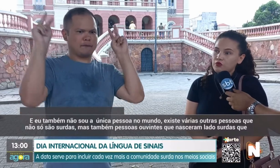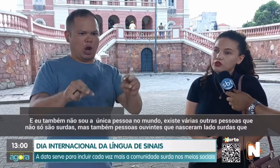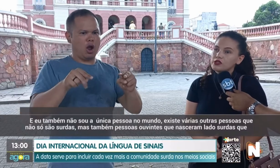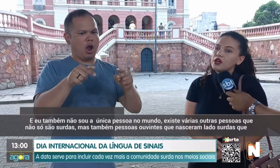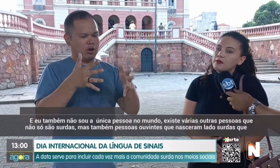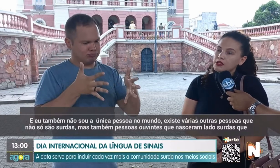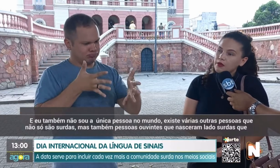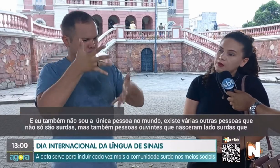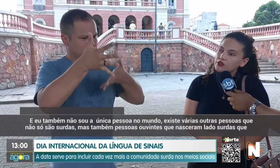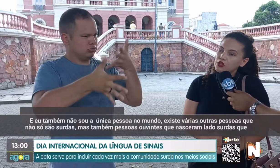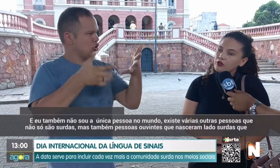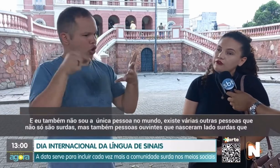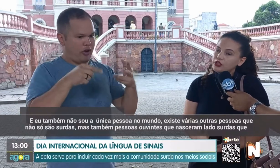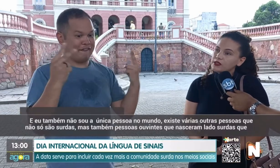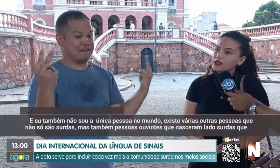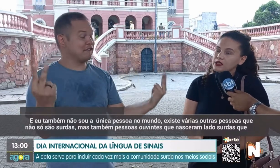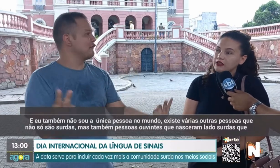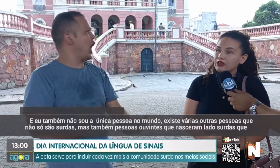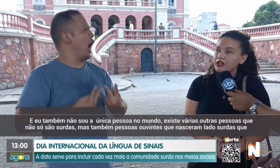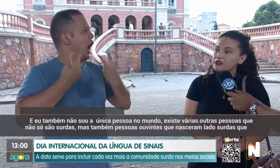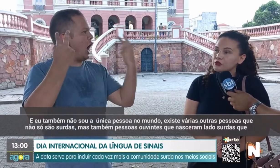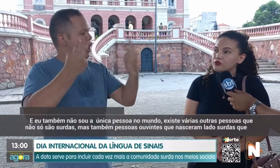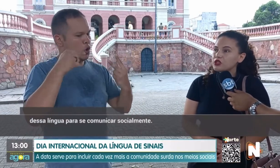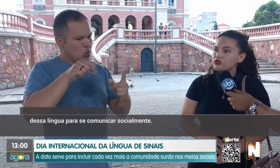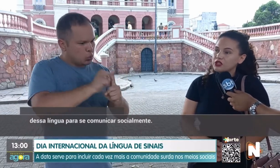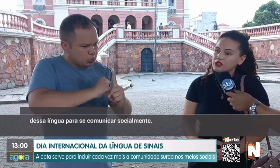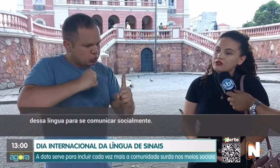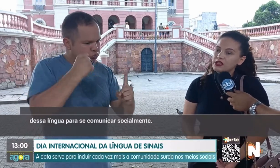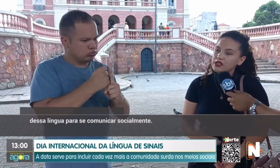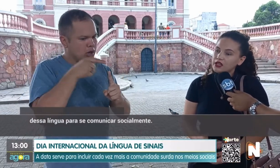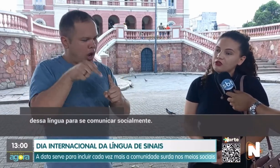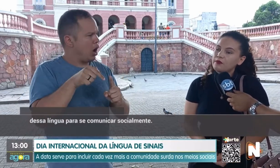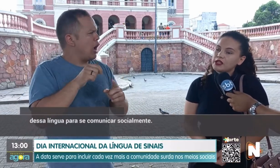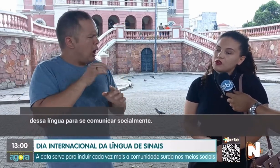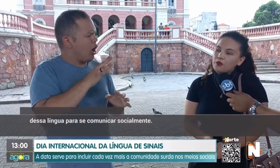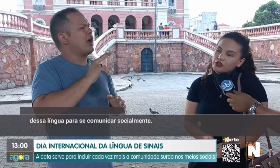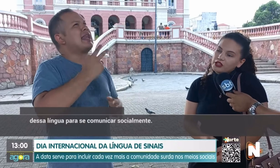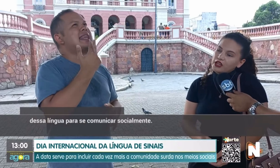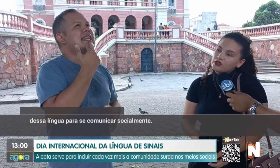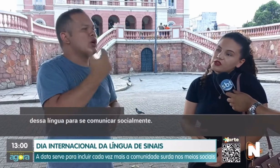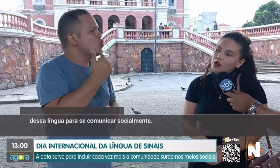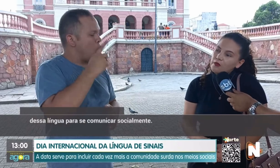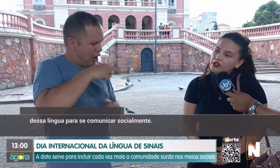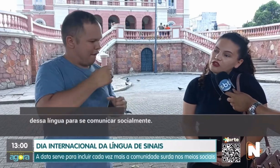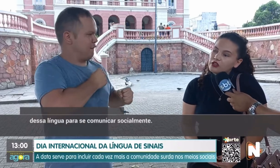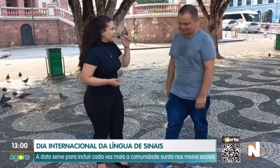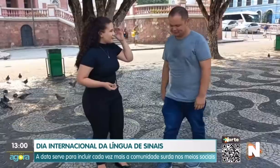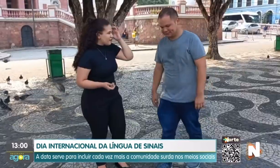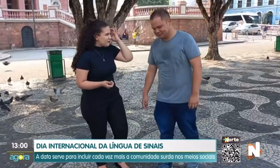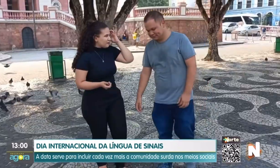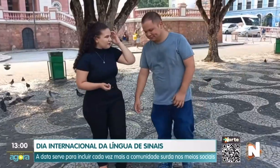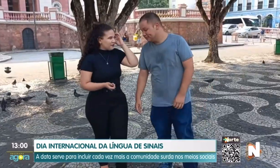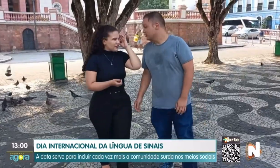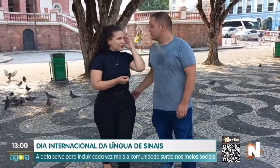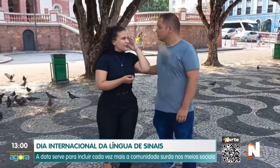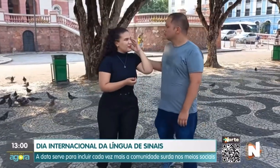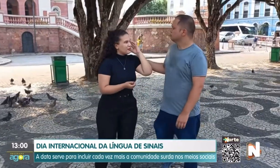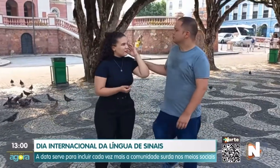surdos Mas também pessoas ouvintes que nasceram lá e surdos Que utilizam dessa língua para se comunicar socialmente É claro que não poderíamos